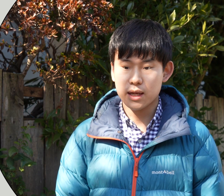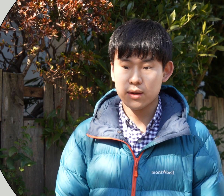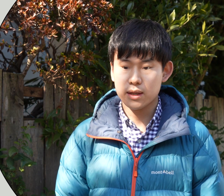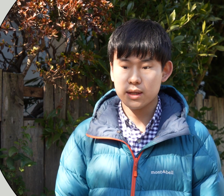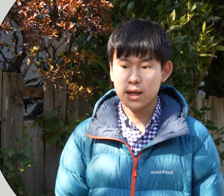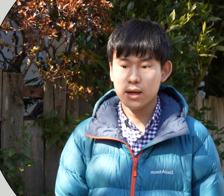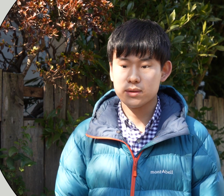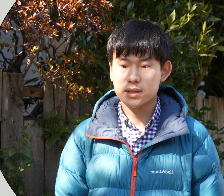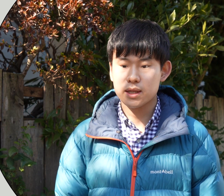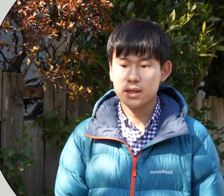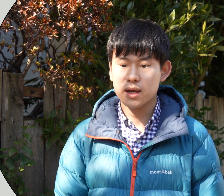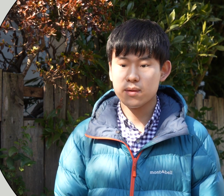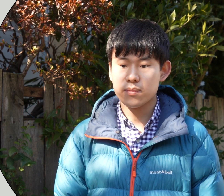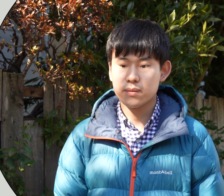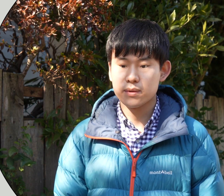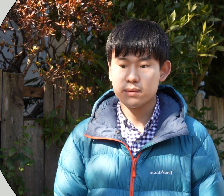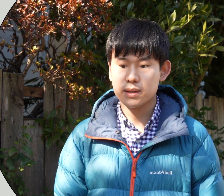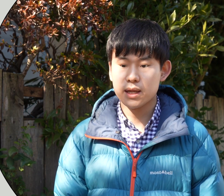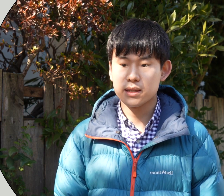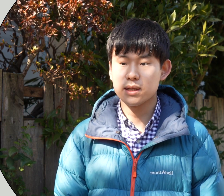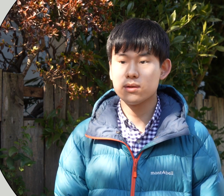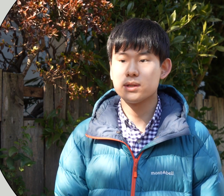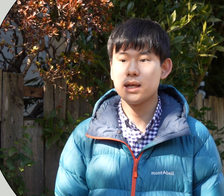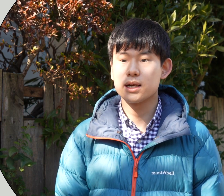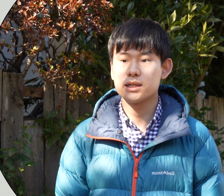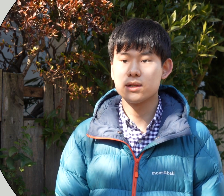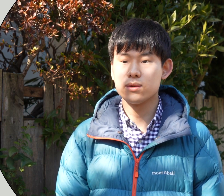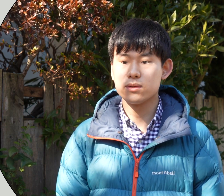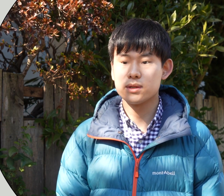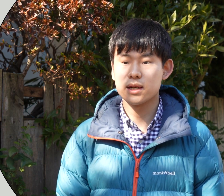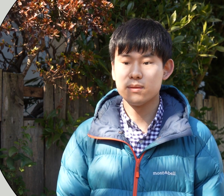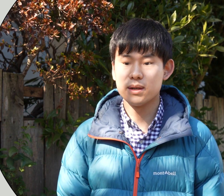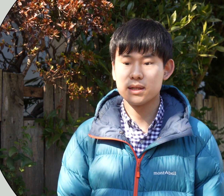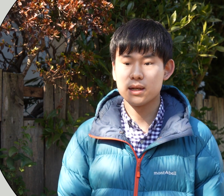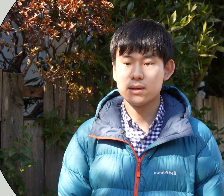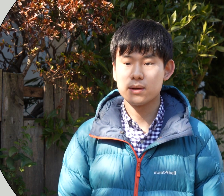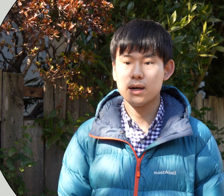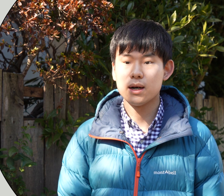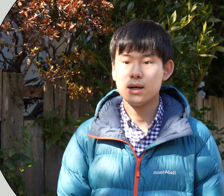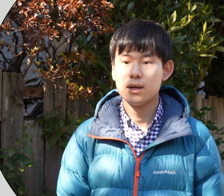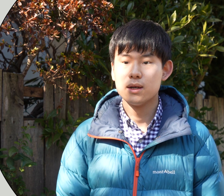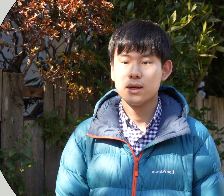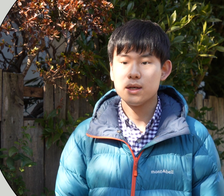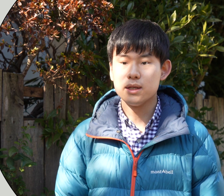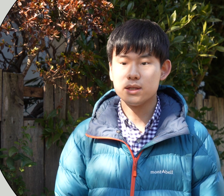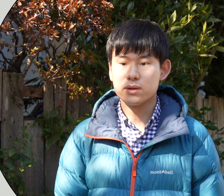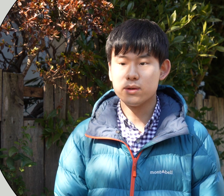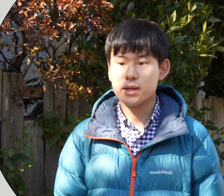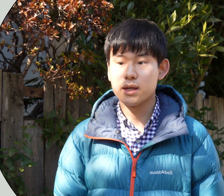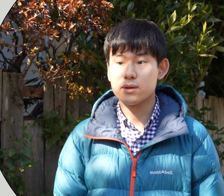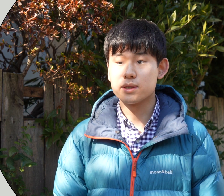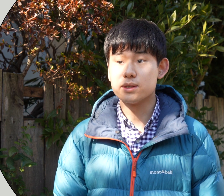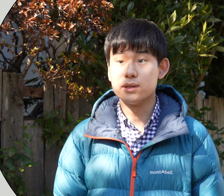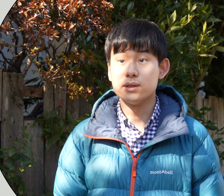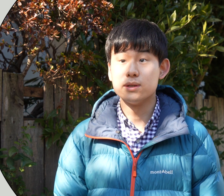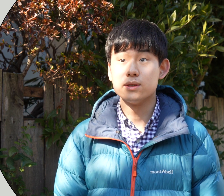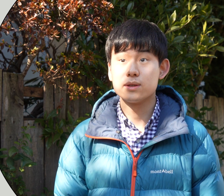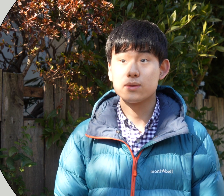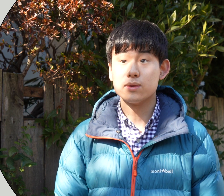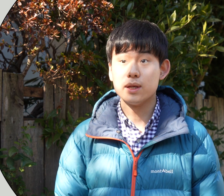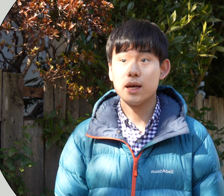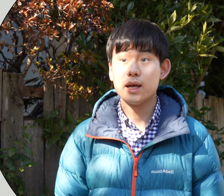でというか手手を使ってまず手と何かしらの道具を使って混ぜたりとか金にそれを入れたりとか